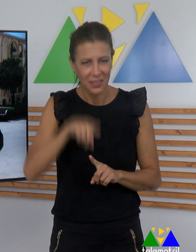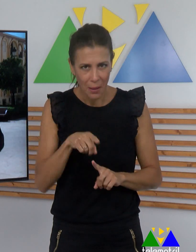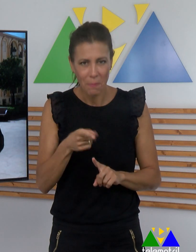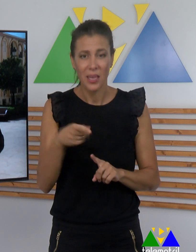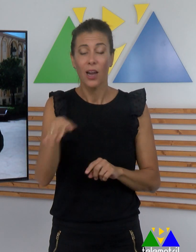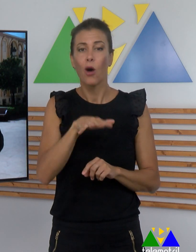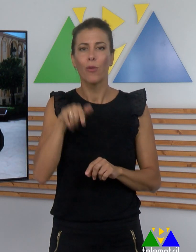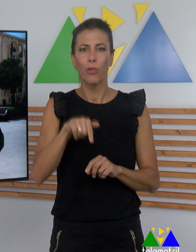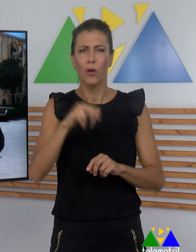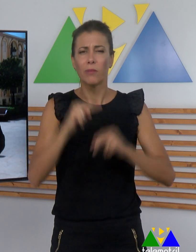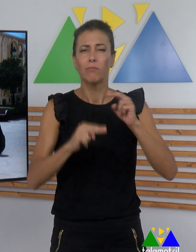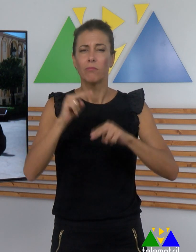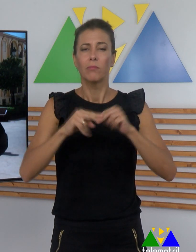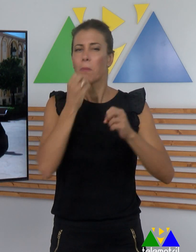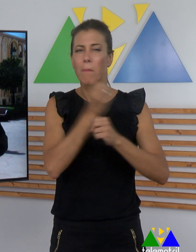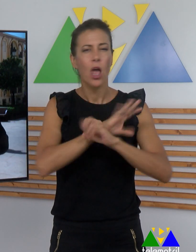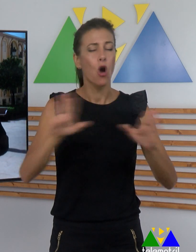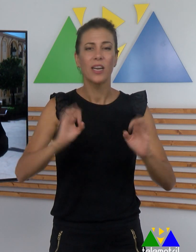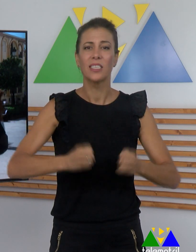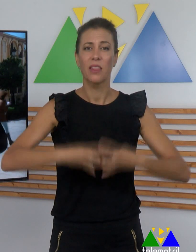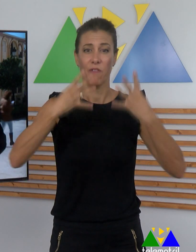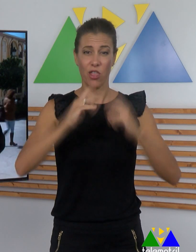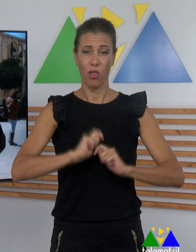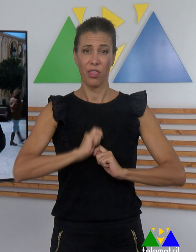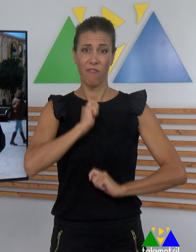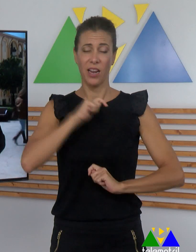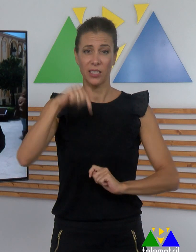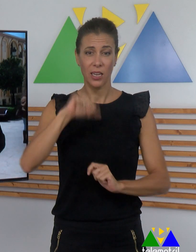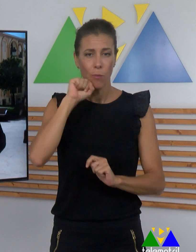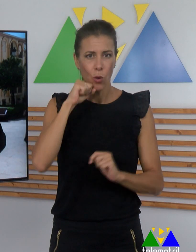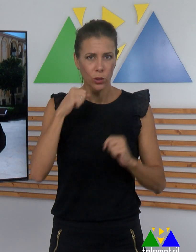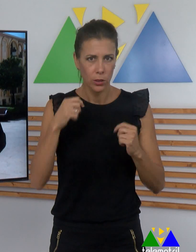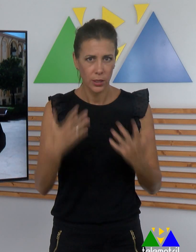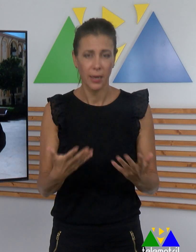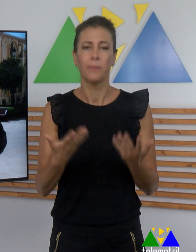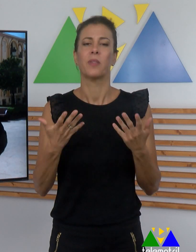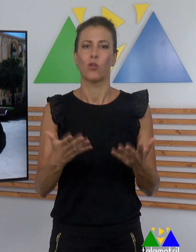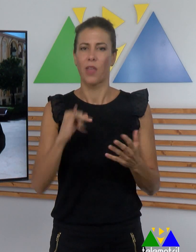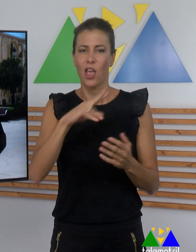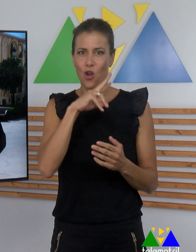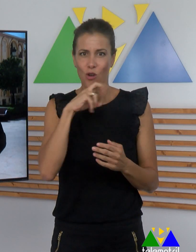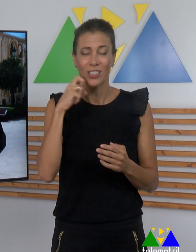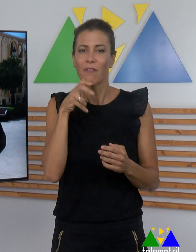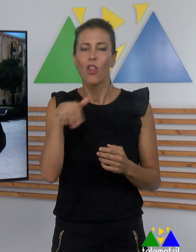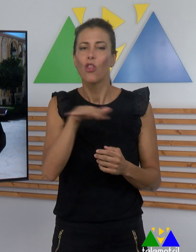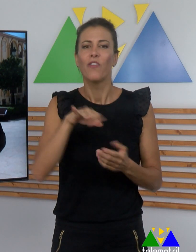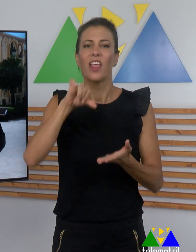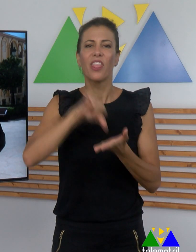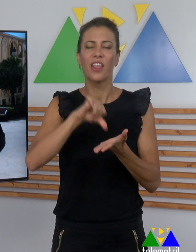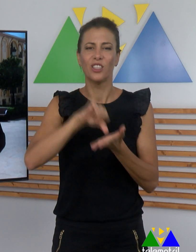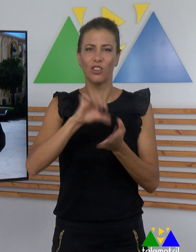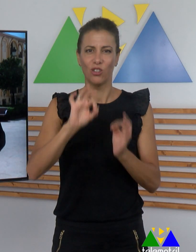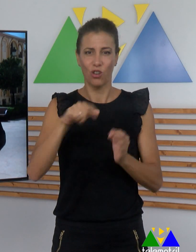esta zona se edificaron gran parte de los mejores edificios civiles de Motril, los cuales solo se conservan en el centro de